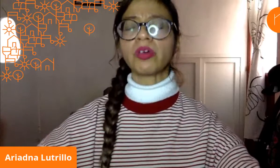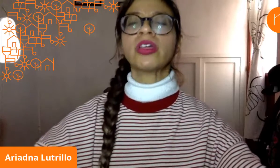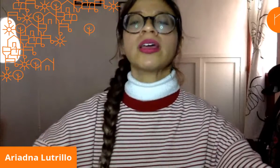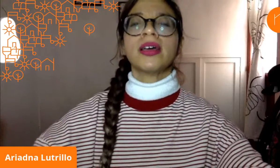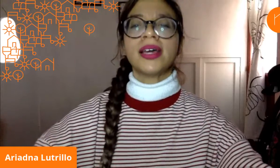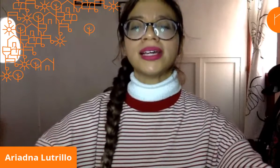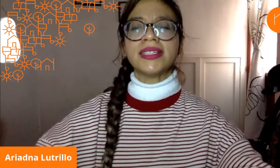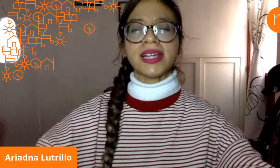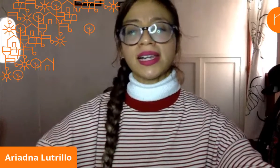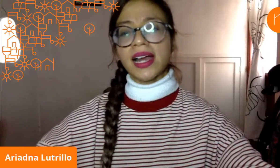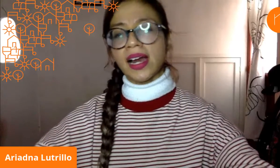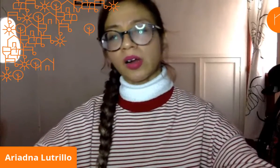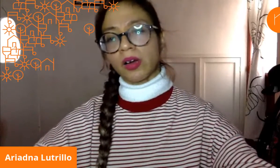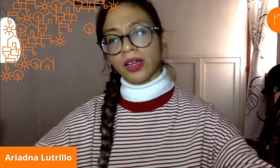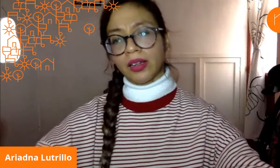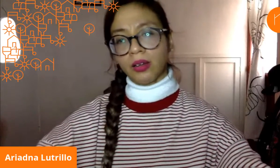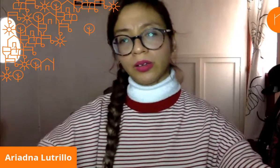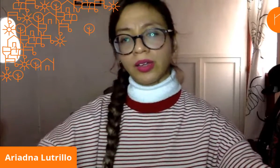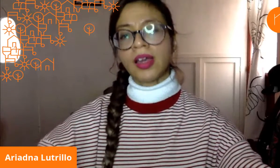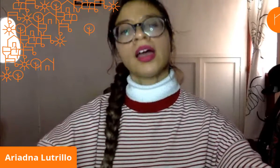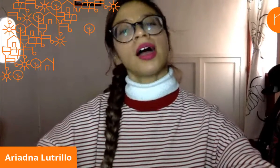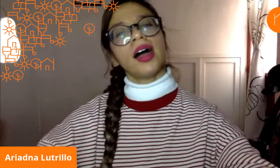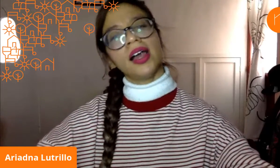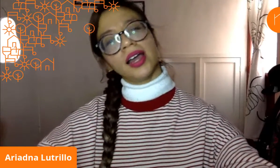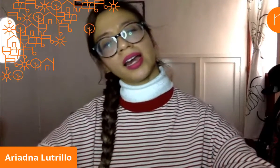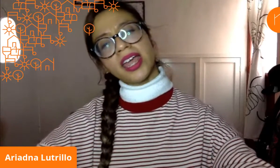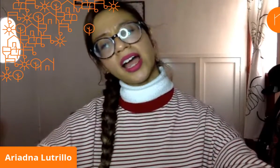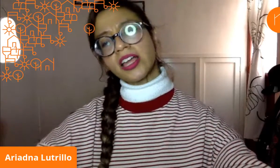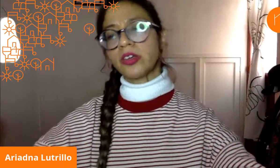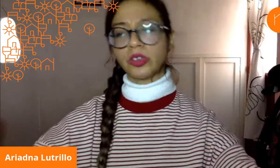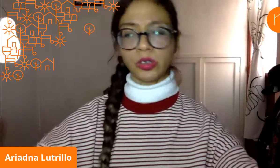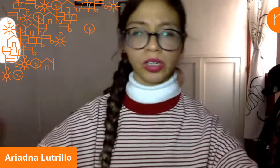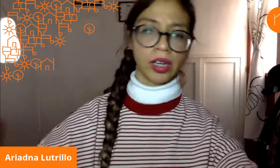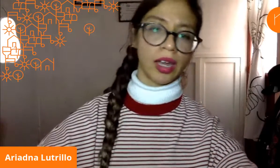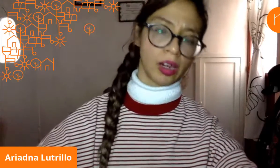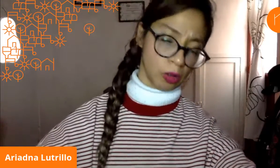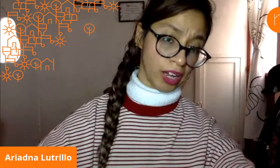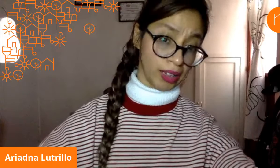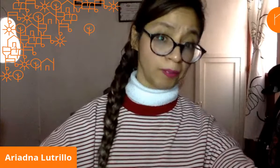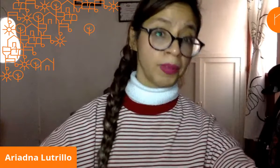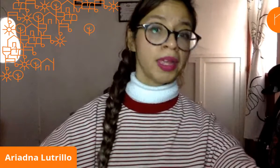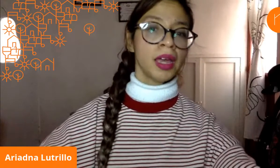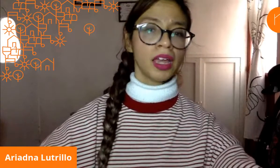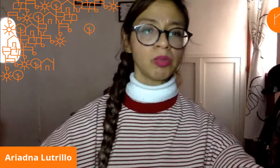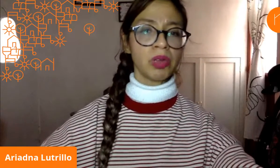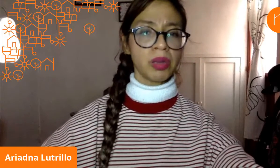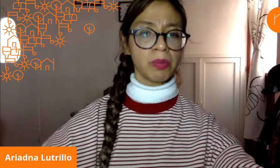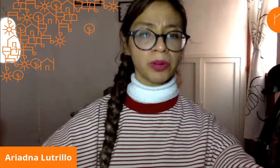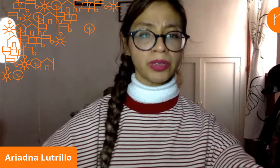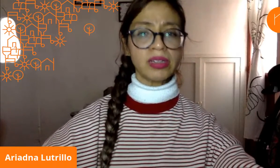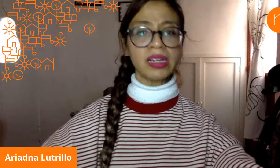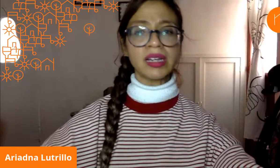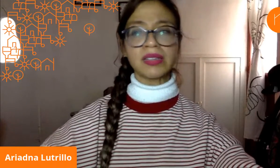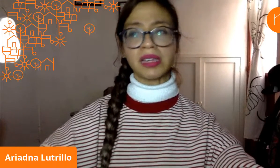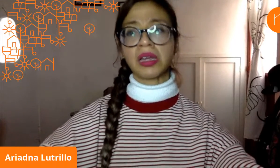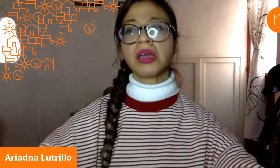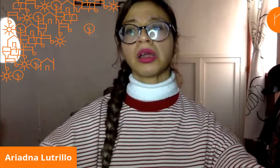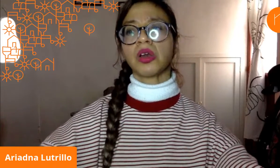podemos designar algo que denote alegría y yo estoy enojada. Es muy importante que si